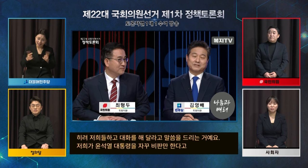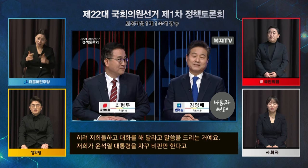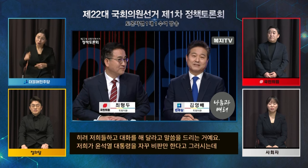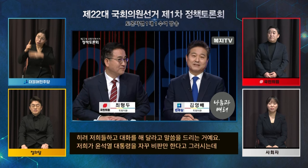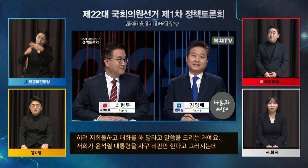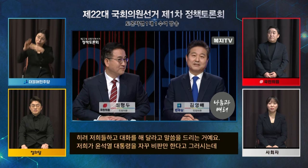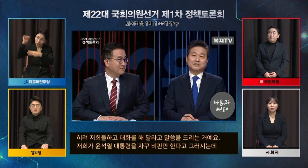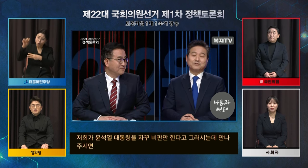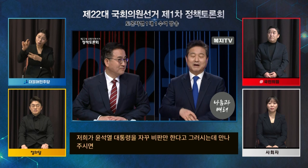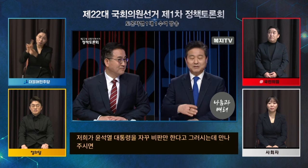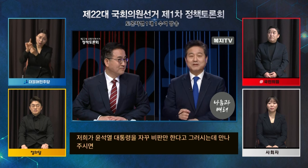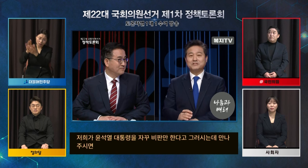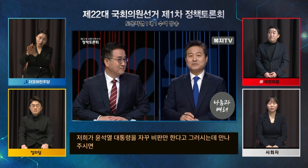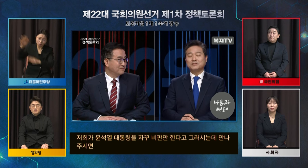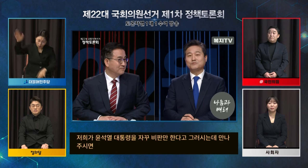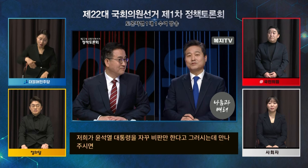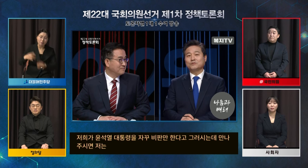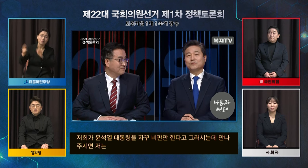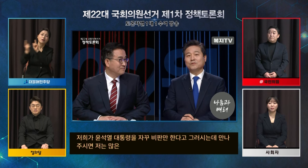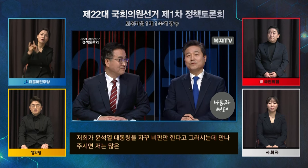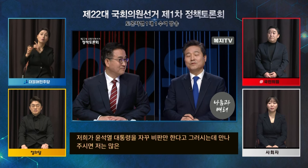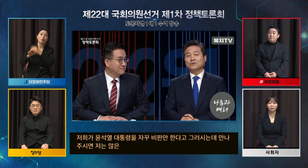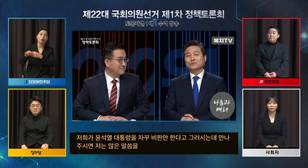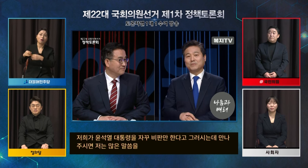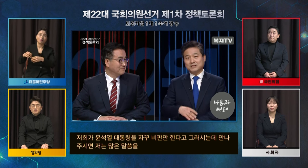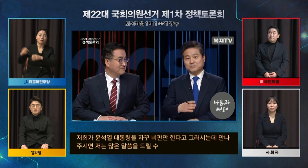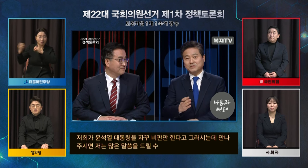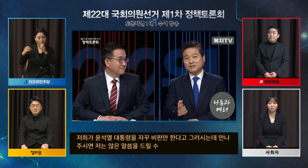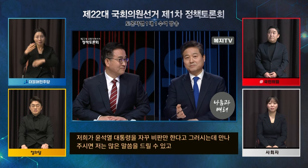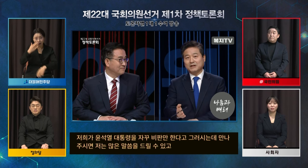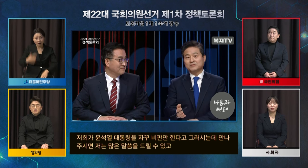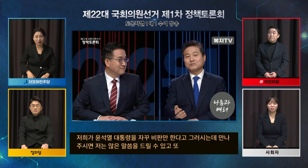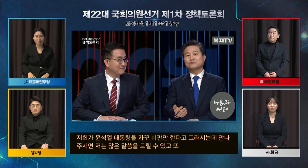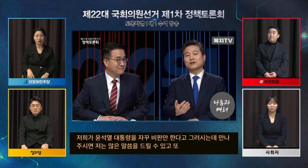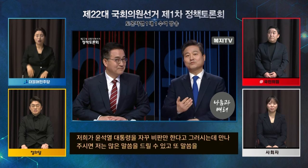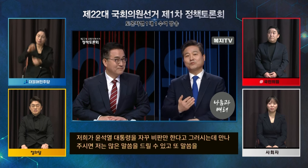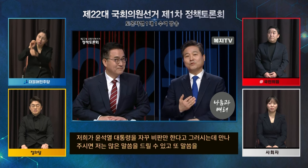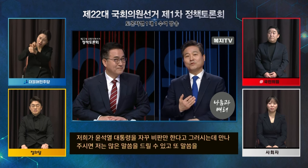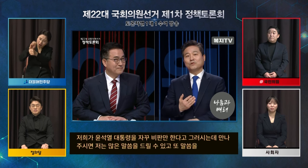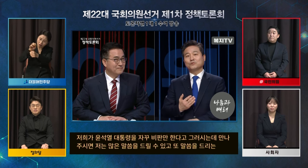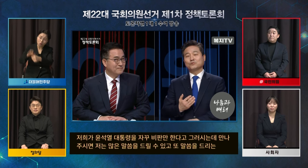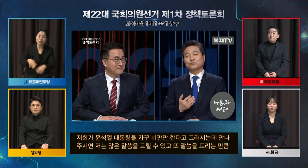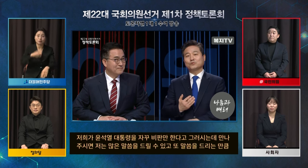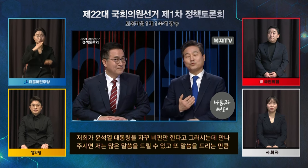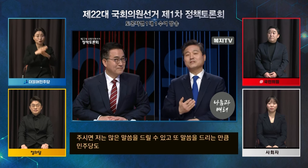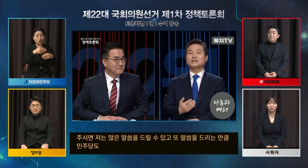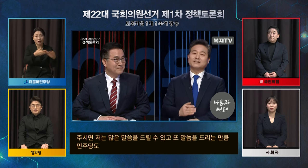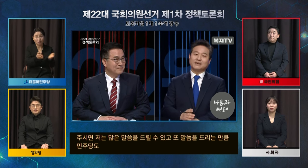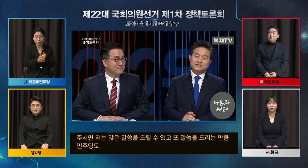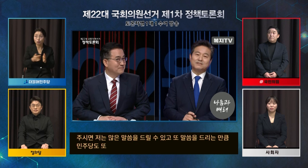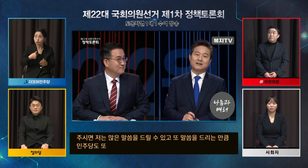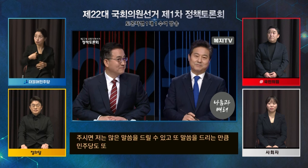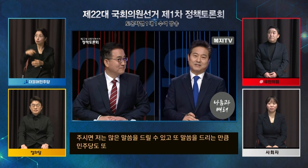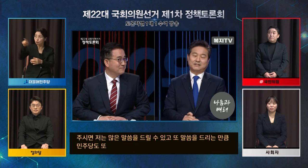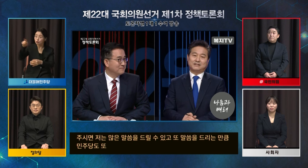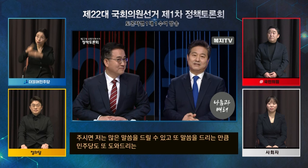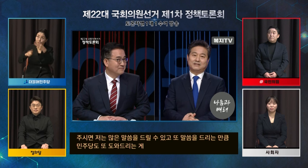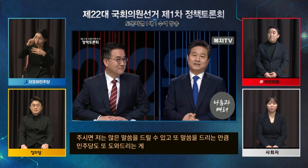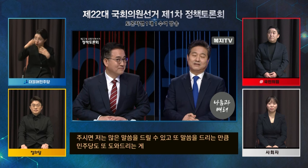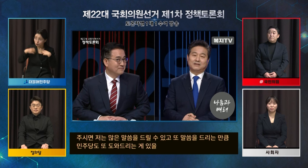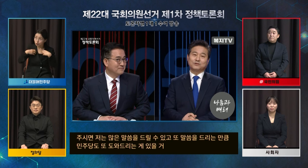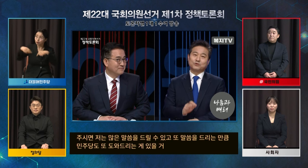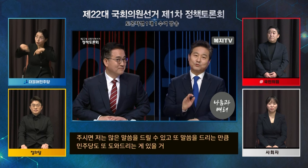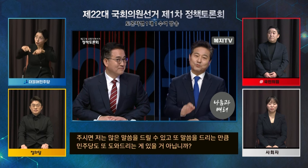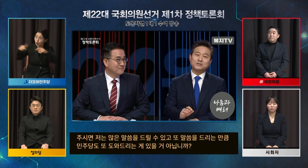만나주시면 저는 많은 말씀을 드릴 수 있고 또 말씀을 드리는 만큼 민주당도 또 도와드리는 게 있을 거 아닙니까?